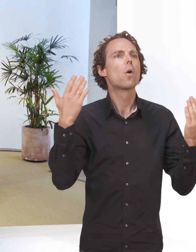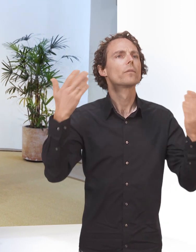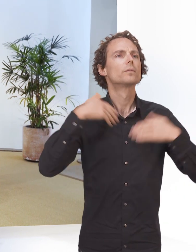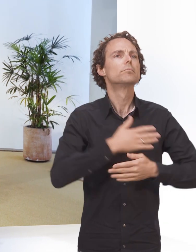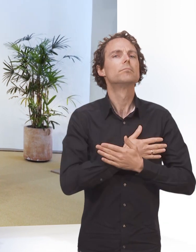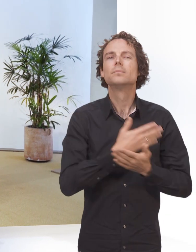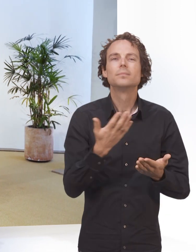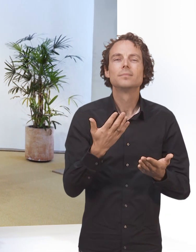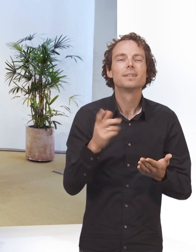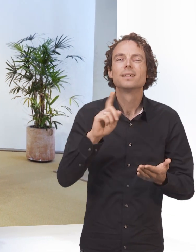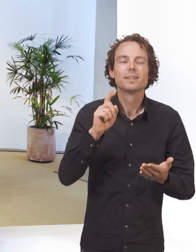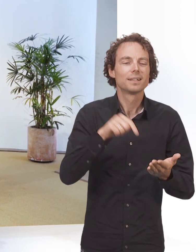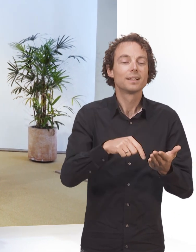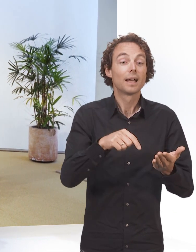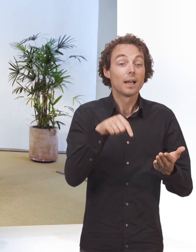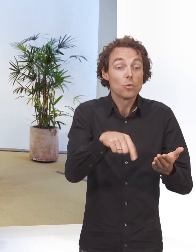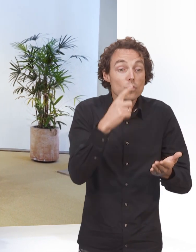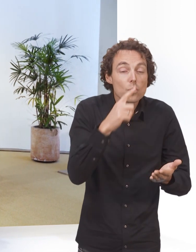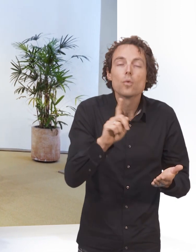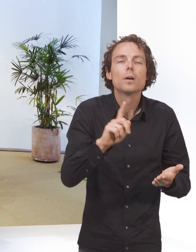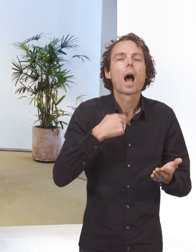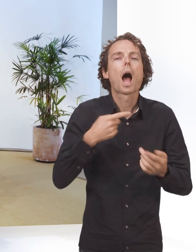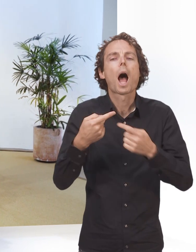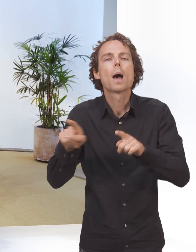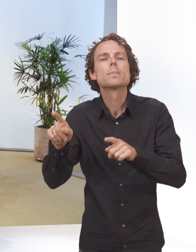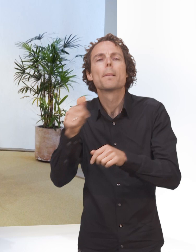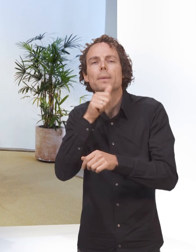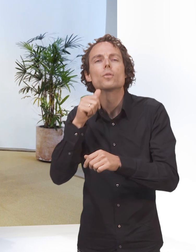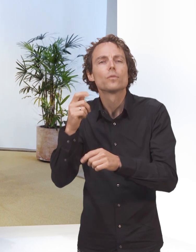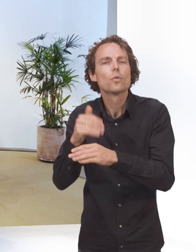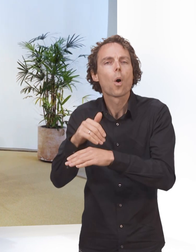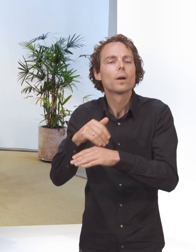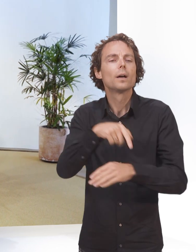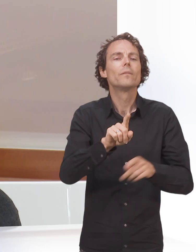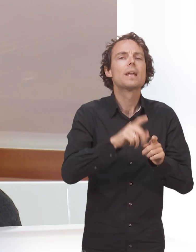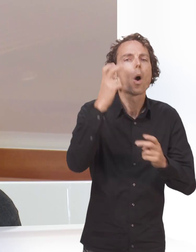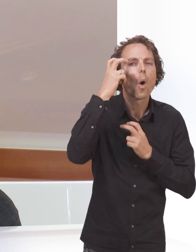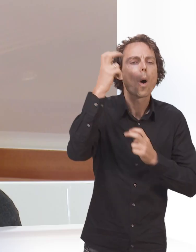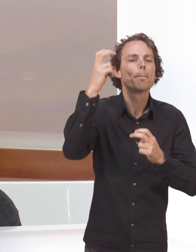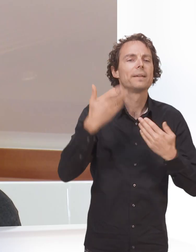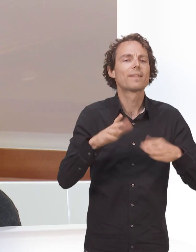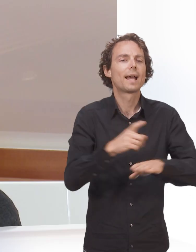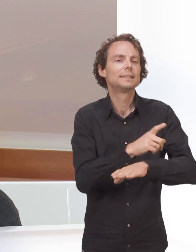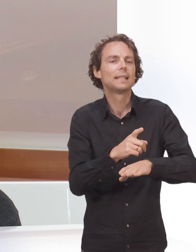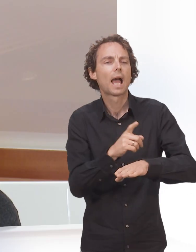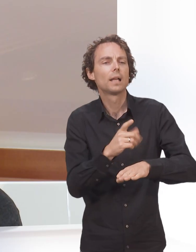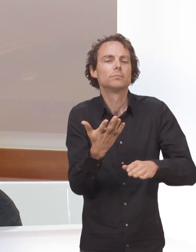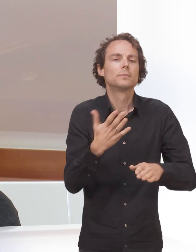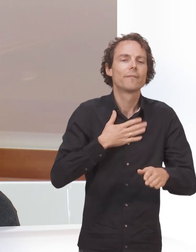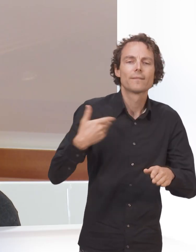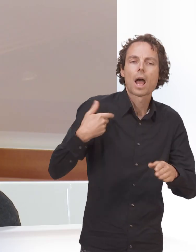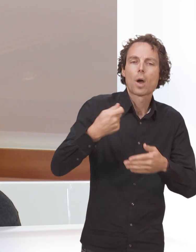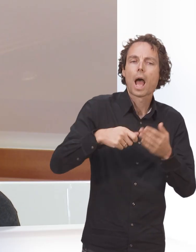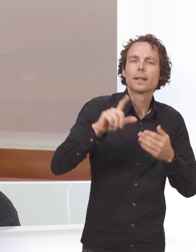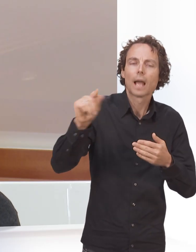ich arbeite ja auch noch anderweitig. Das ist praktisch mein Hobby oder meine freie Zeit. Mhm. Oder wenn meine Frau einkaufen geht, dann mache ich